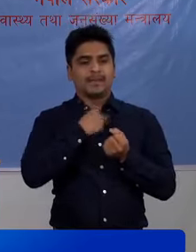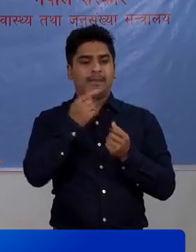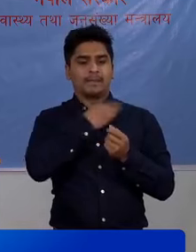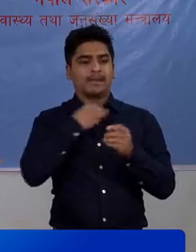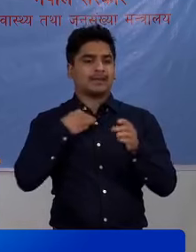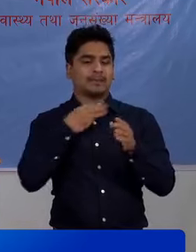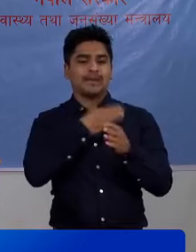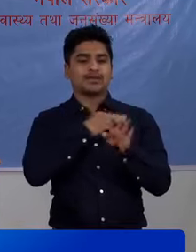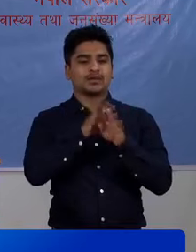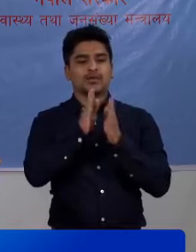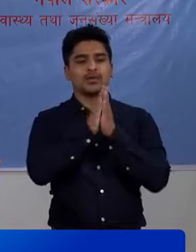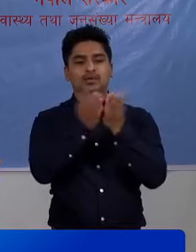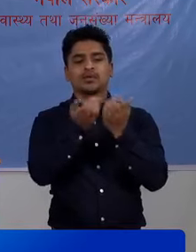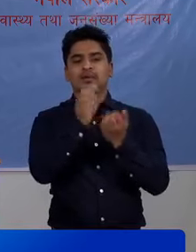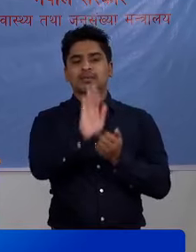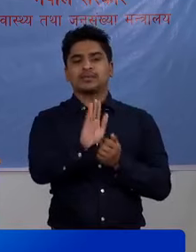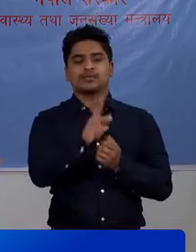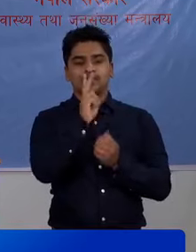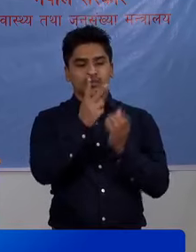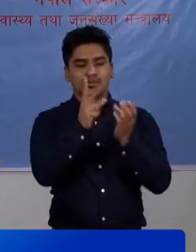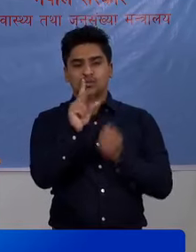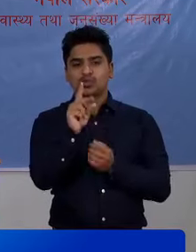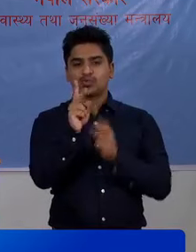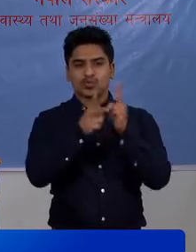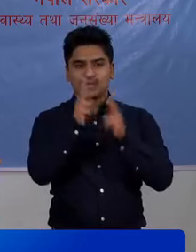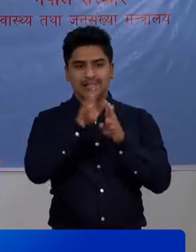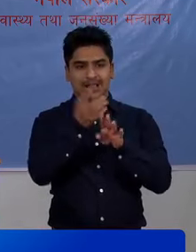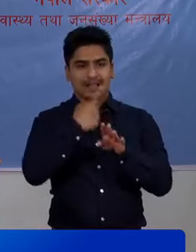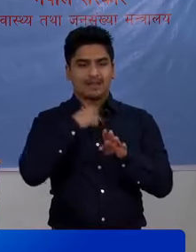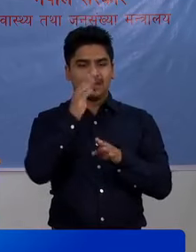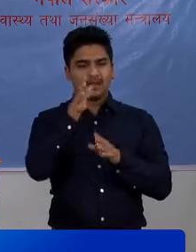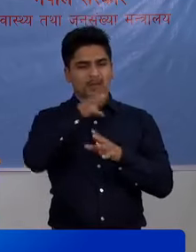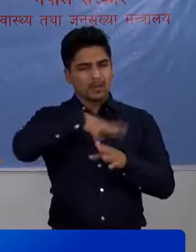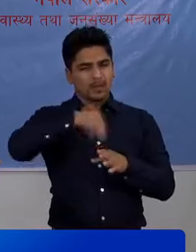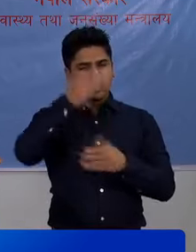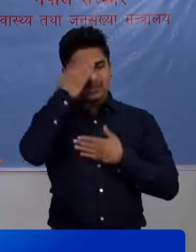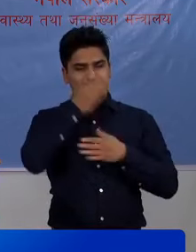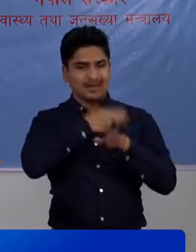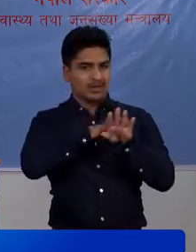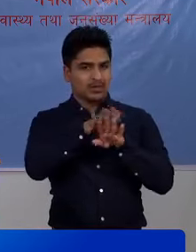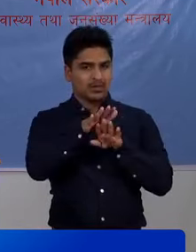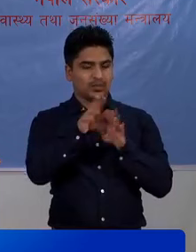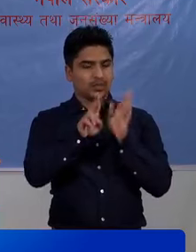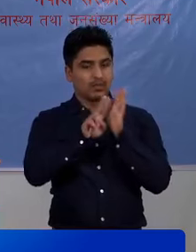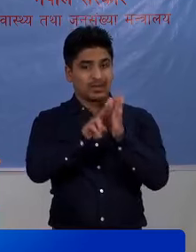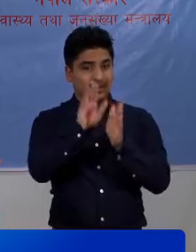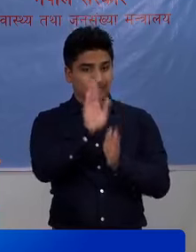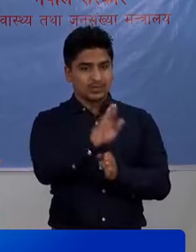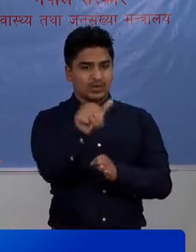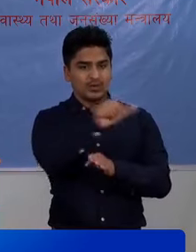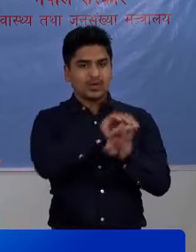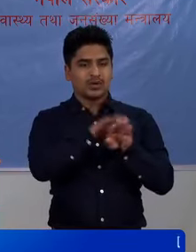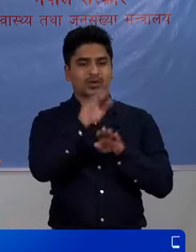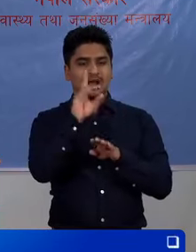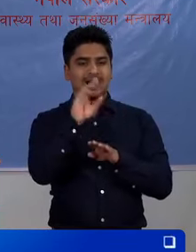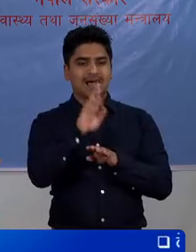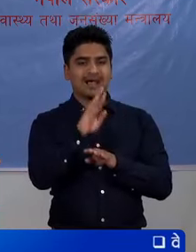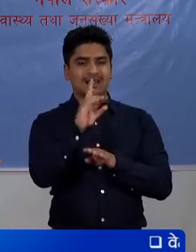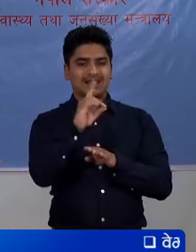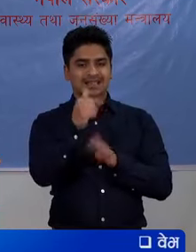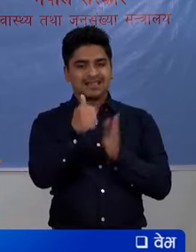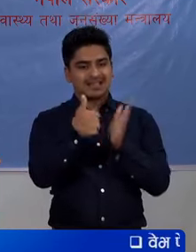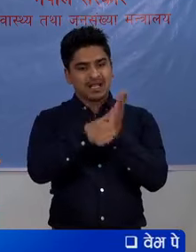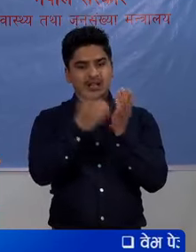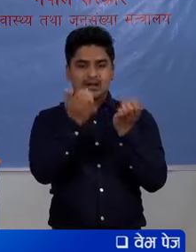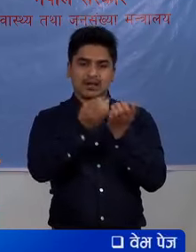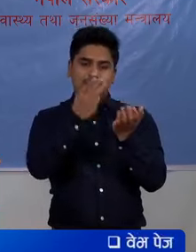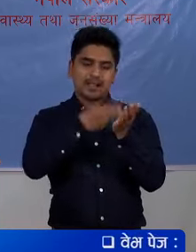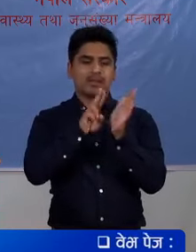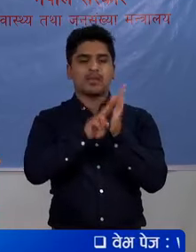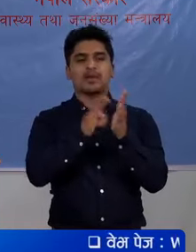लिन